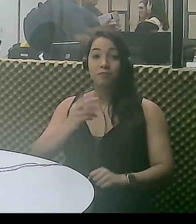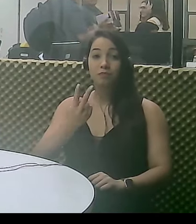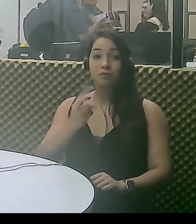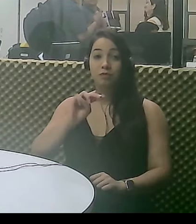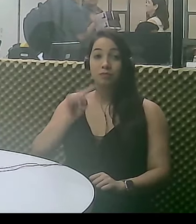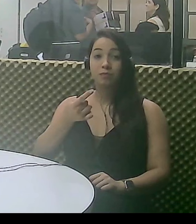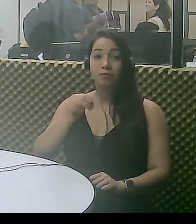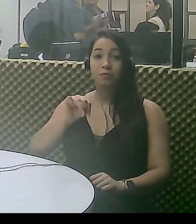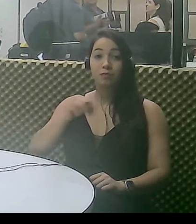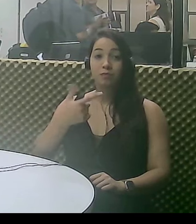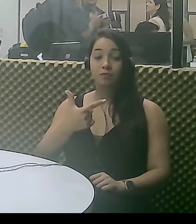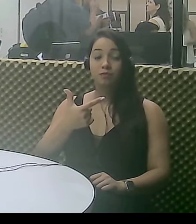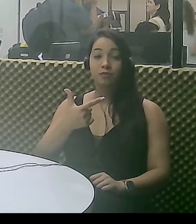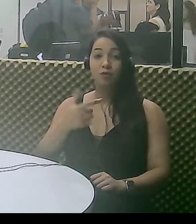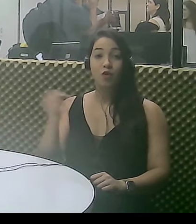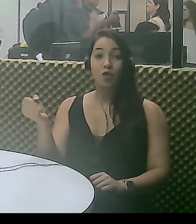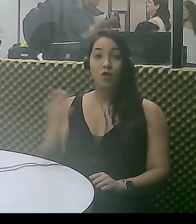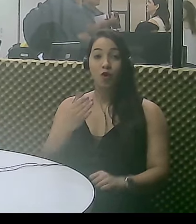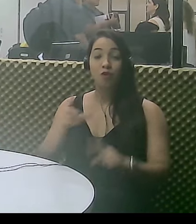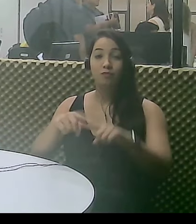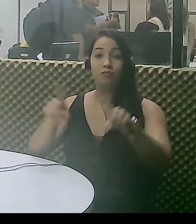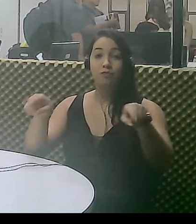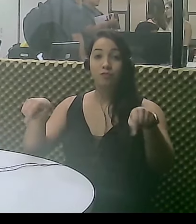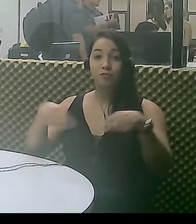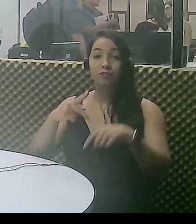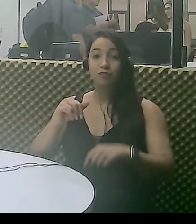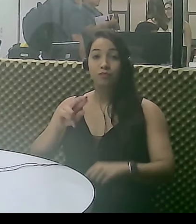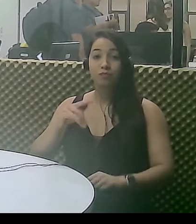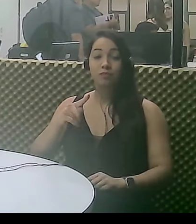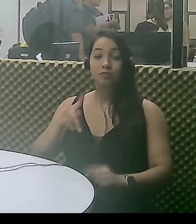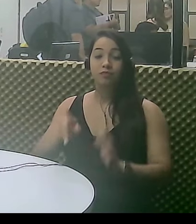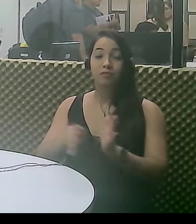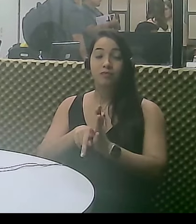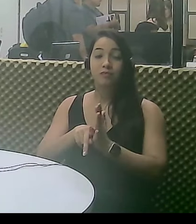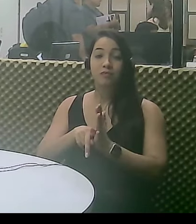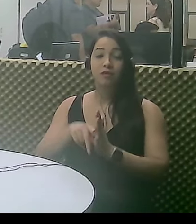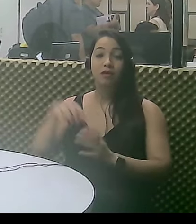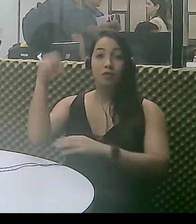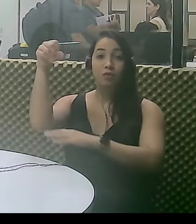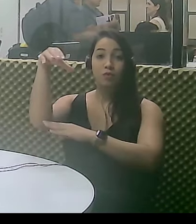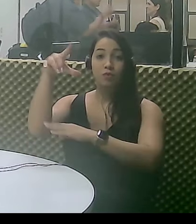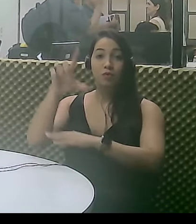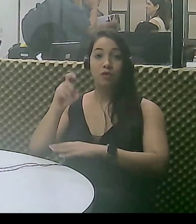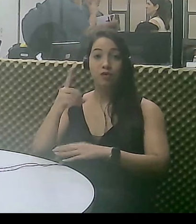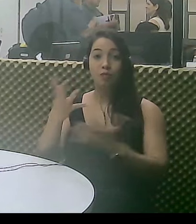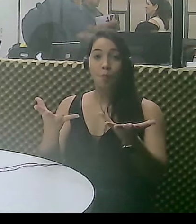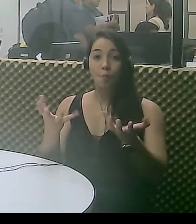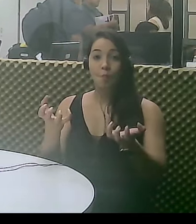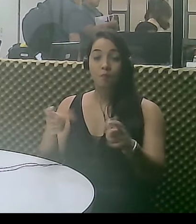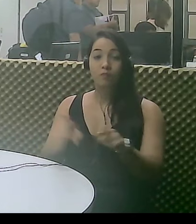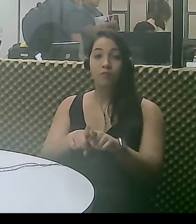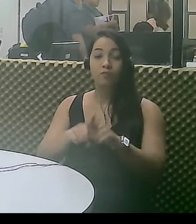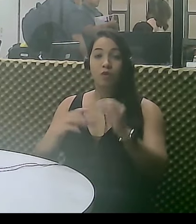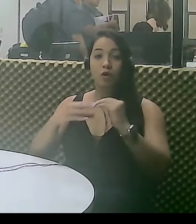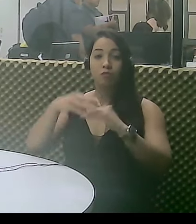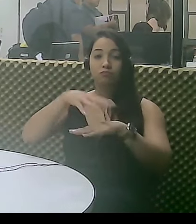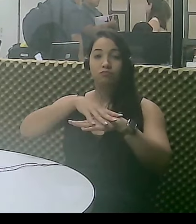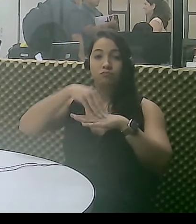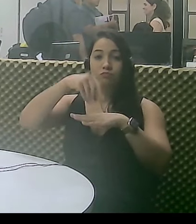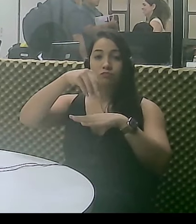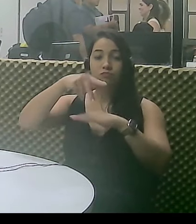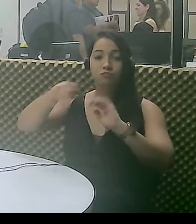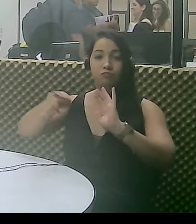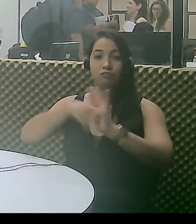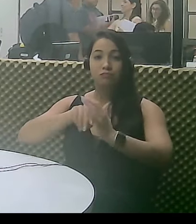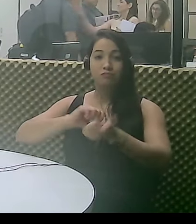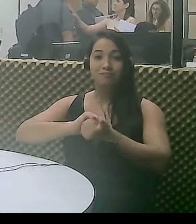mil metros quadrados, a nova Arena Parque recebeu iluminação em LED, serviço de drenagem, camada de areia ideal para